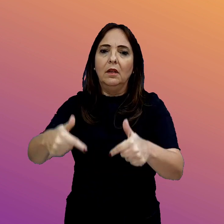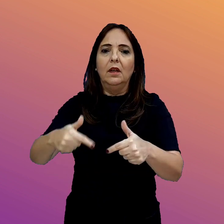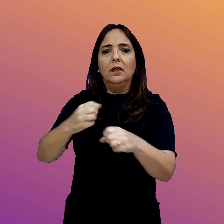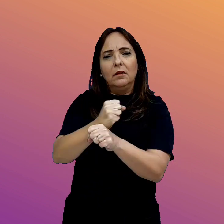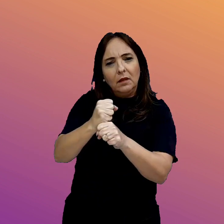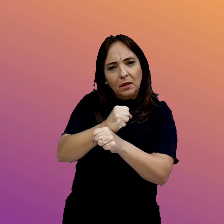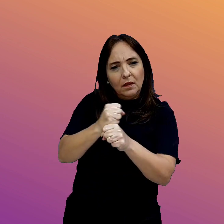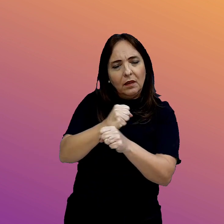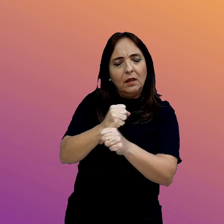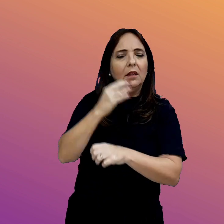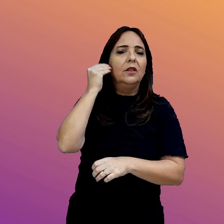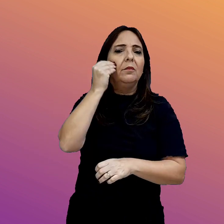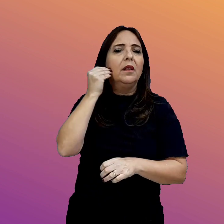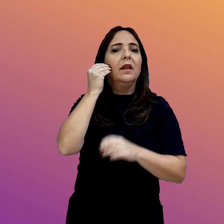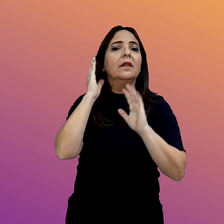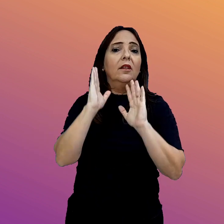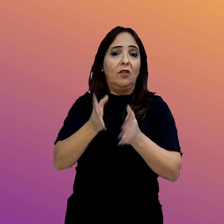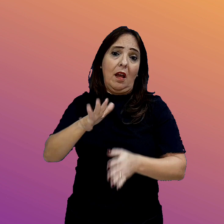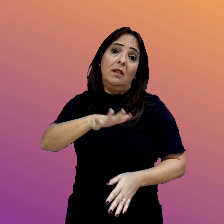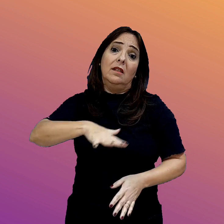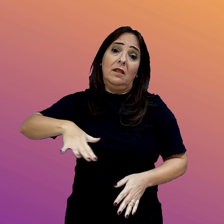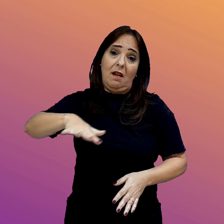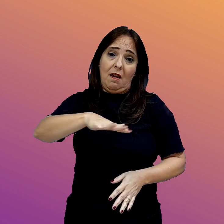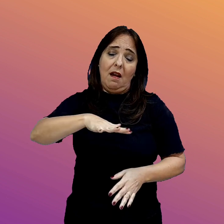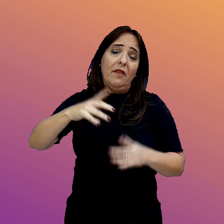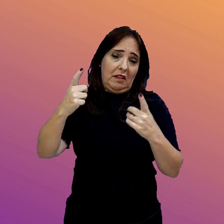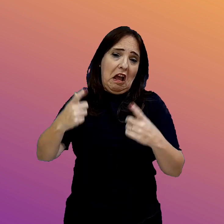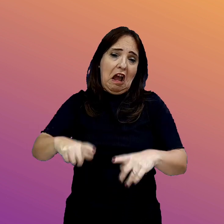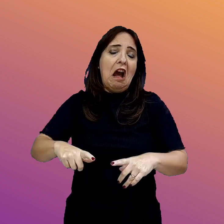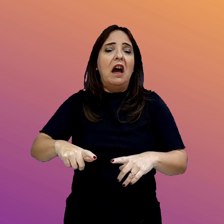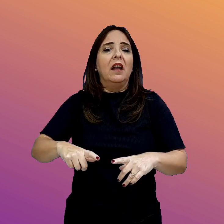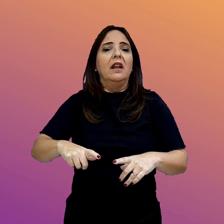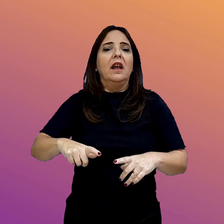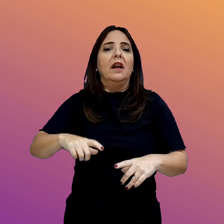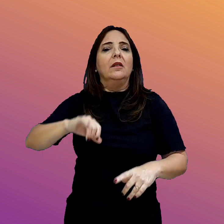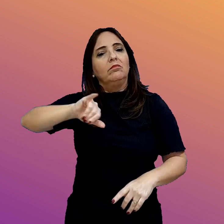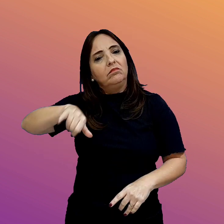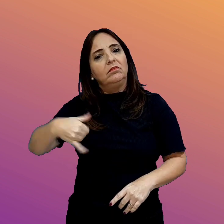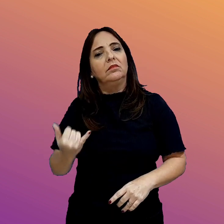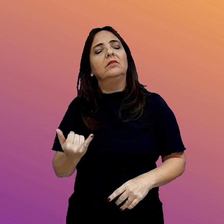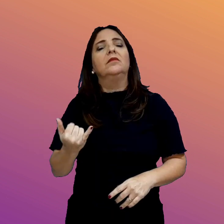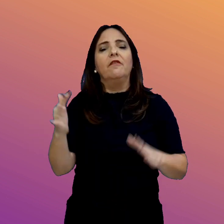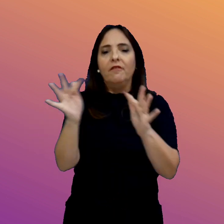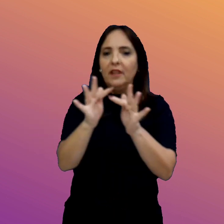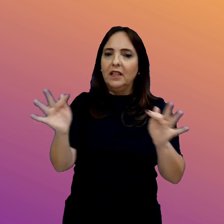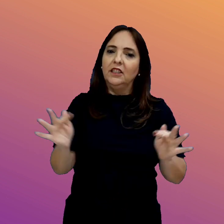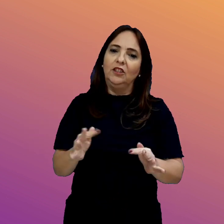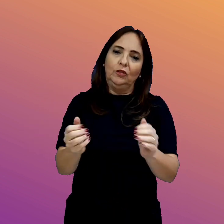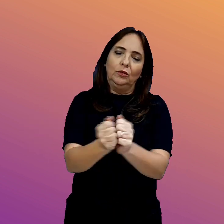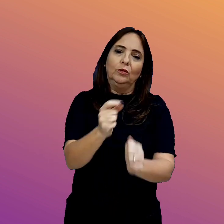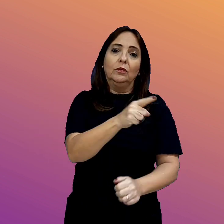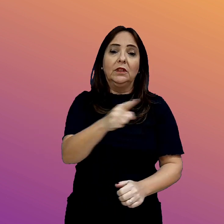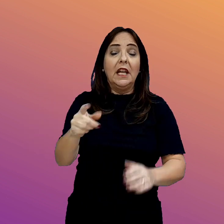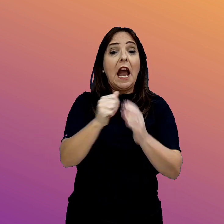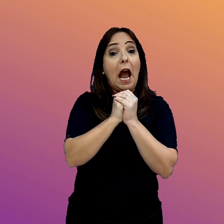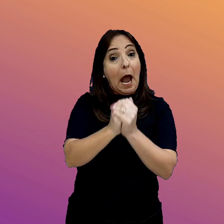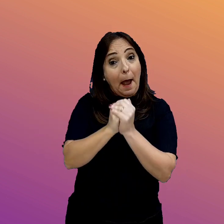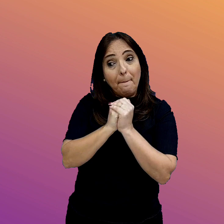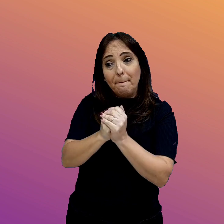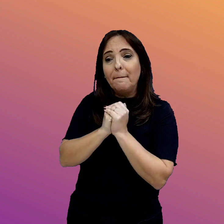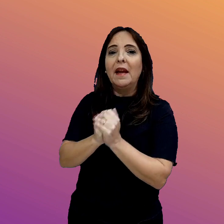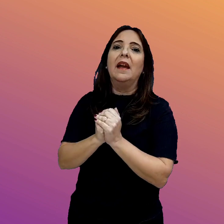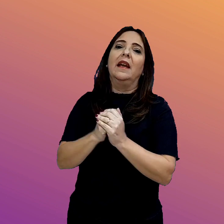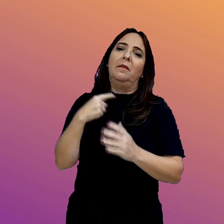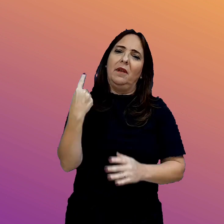alguns anos de experiência nessa área. É um privilégio estar com todos vocês nesta oportunidade. Amém. Olha, é um prazer enorme